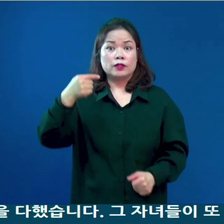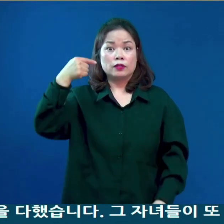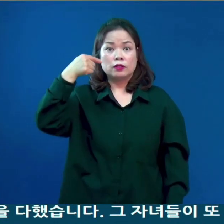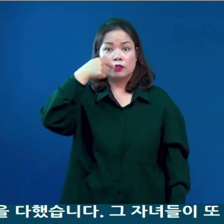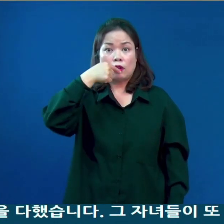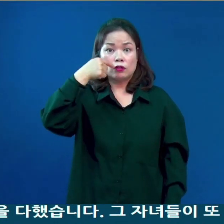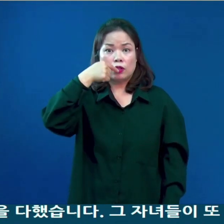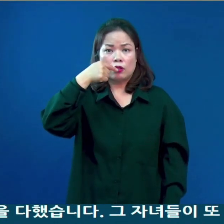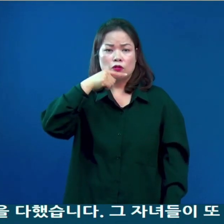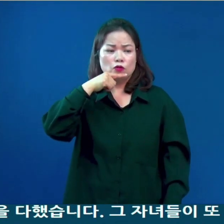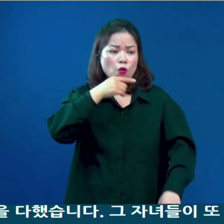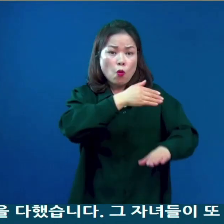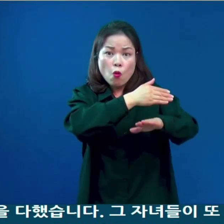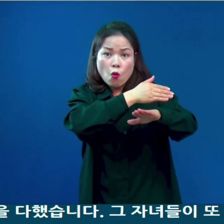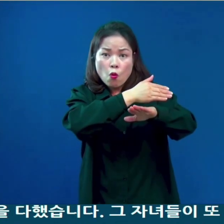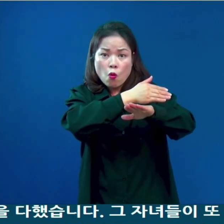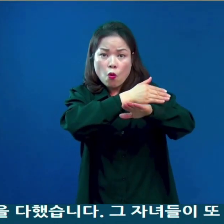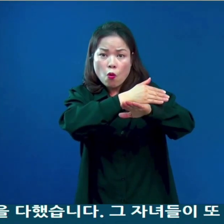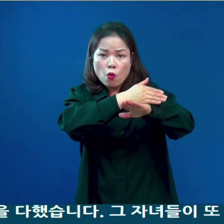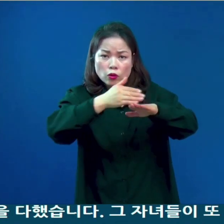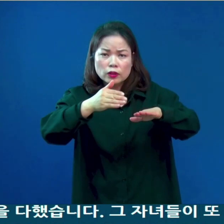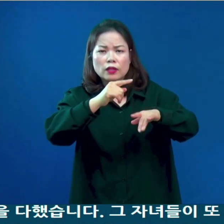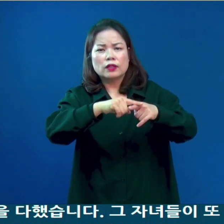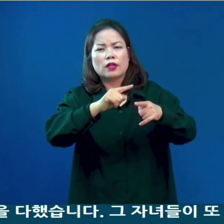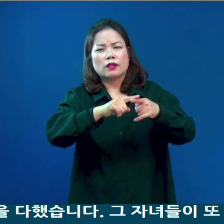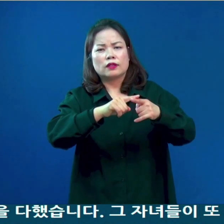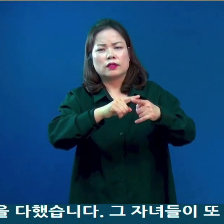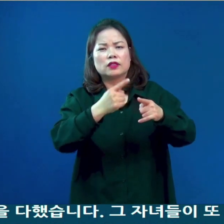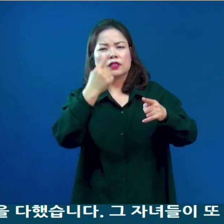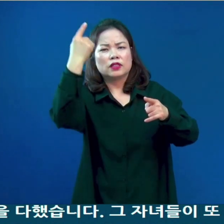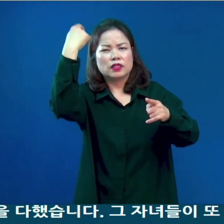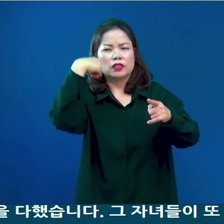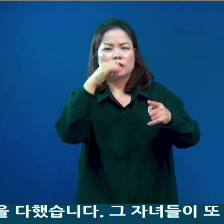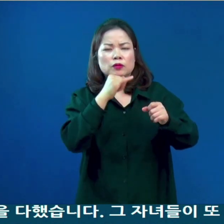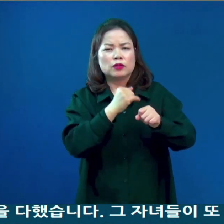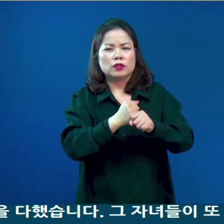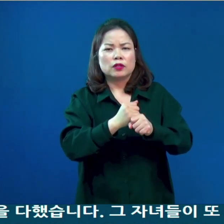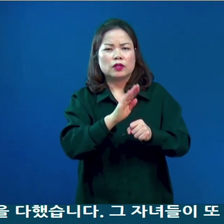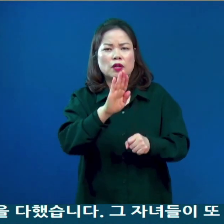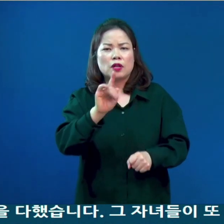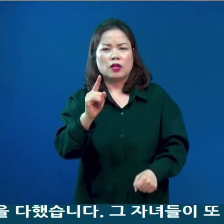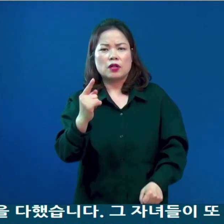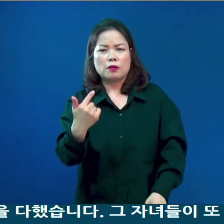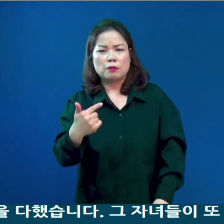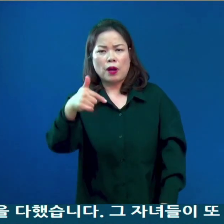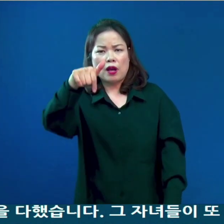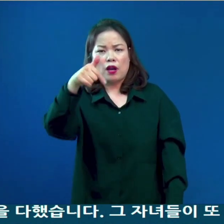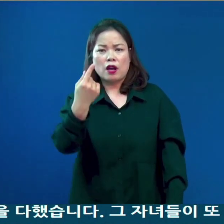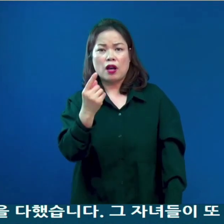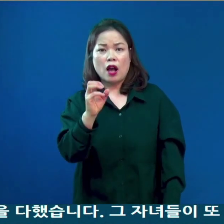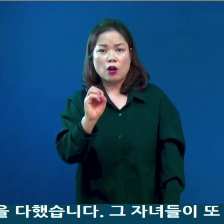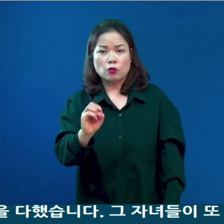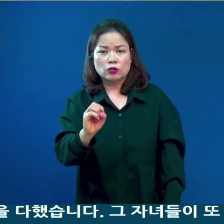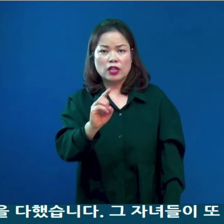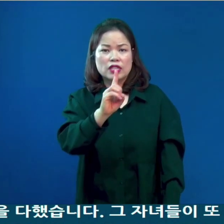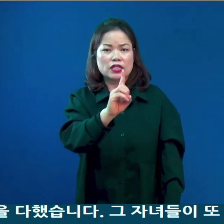철저한 이 공산당의 이거에서 당했기 때문에 이 반공정신은 DNA까지 묻어 있는